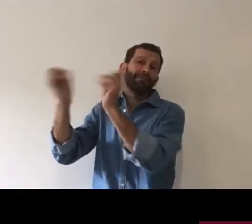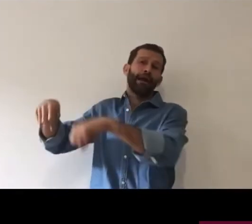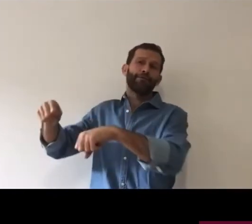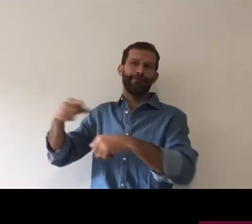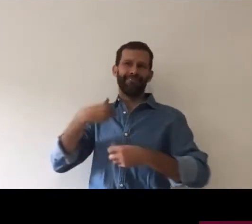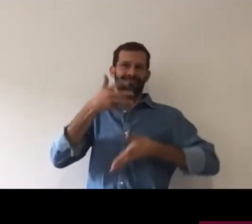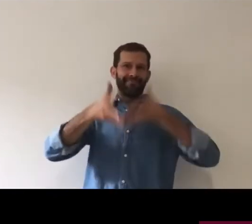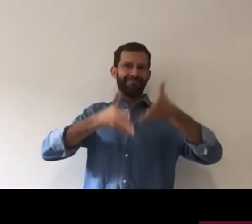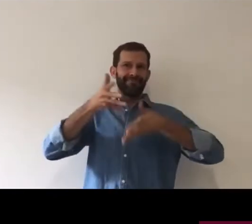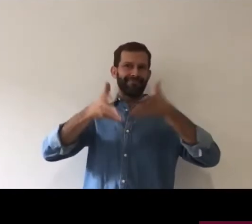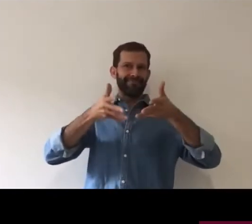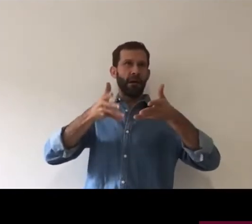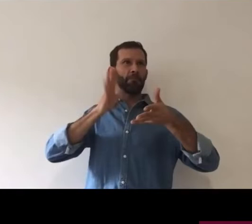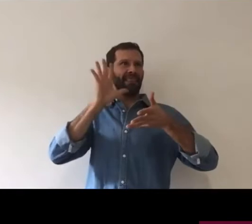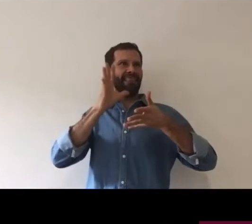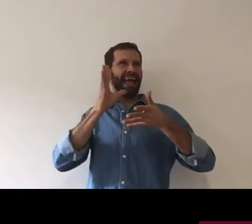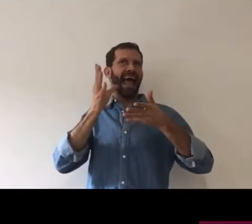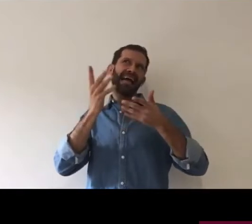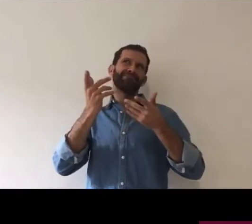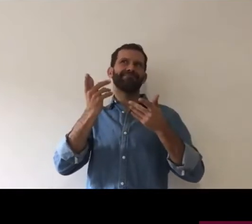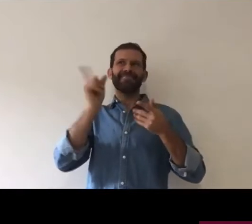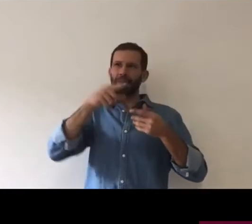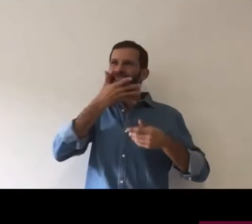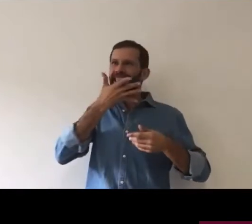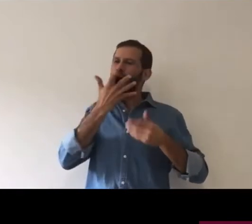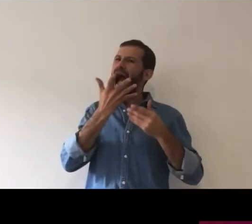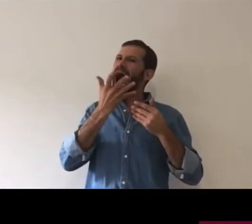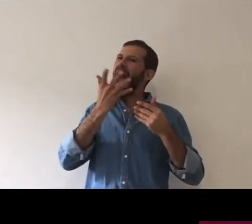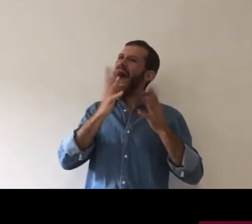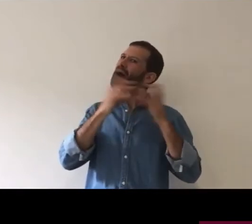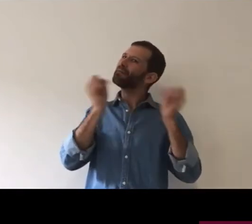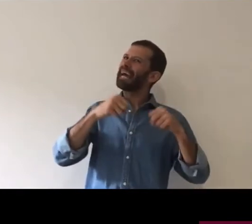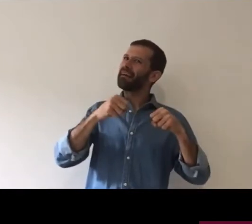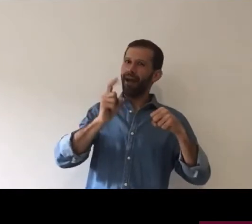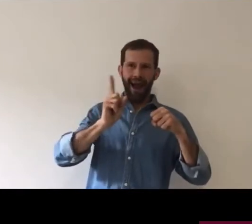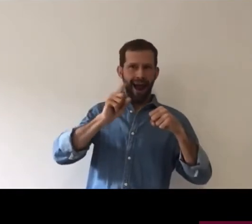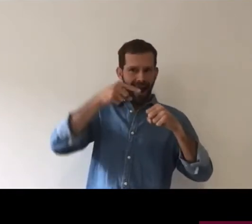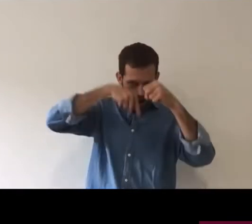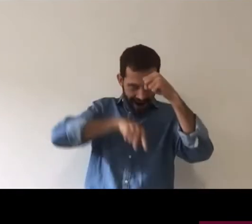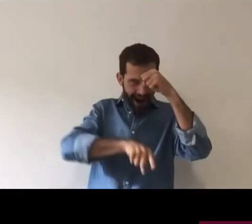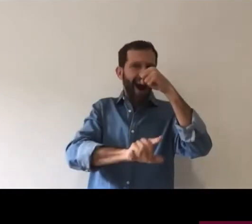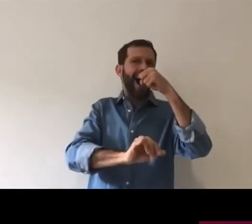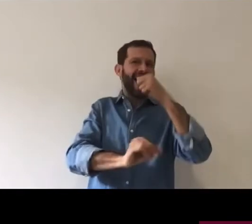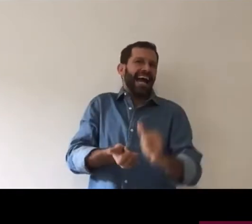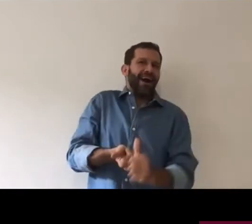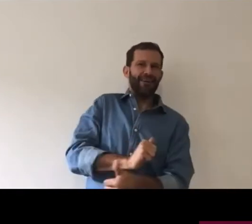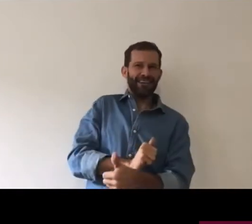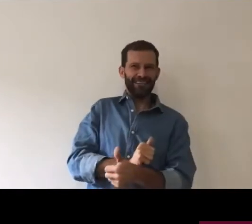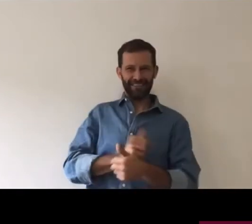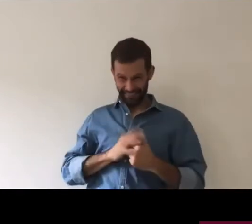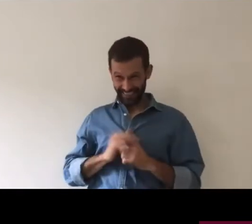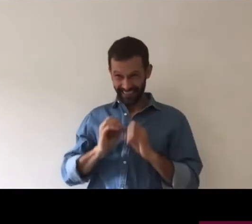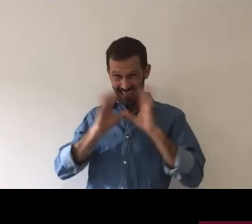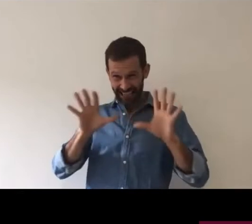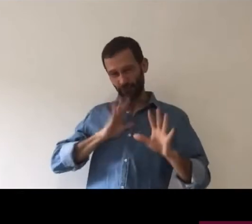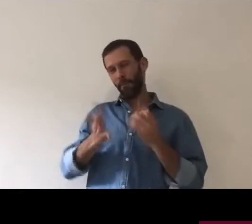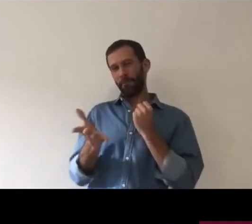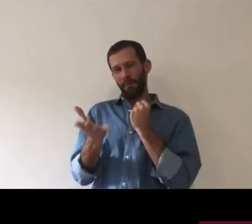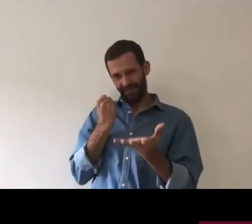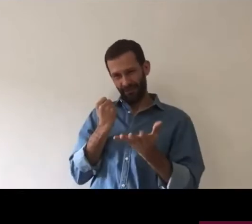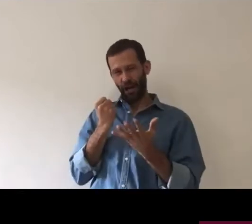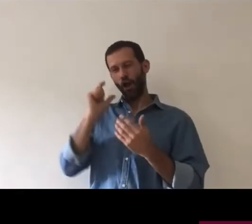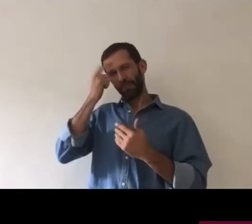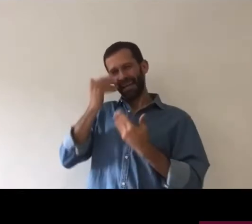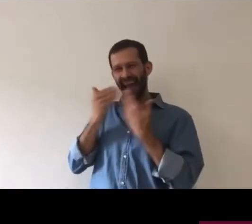aniversario, que efectivamente tiene un signo que parece arbitrario, pero también encierra en el fondo